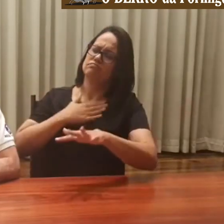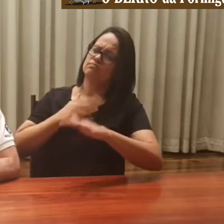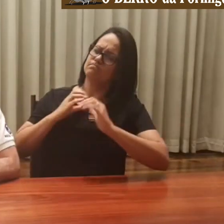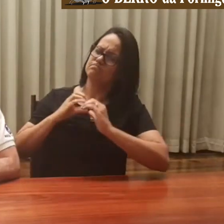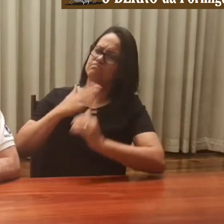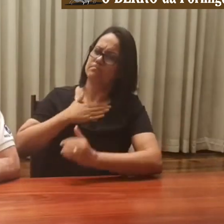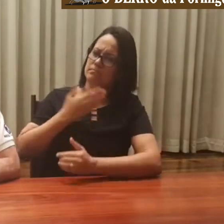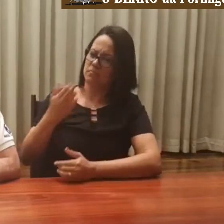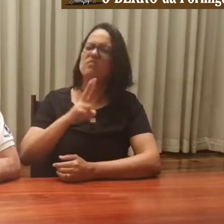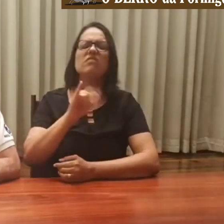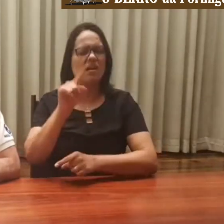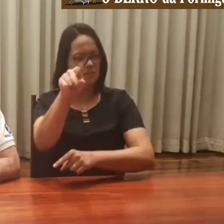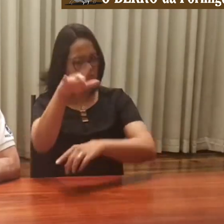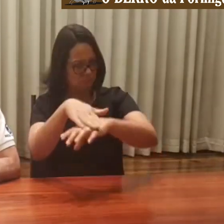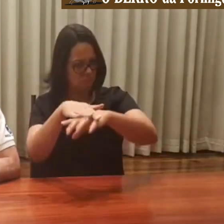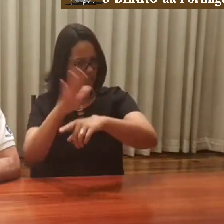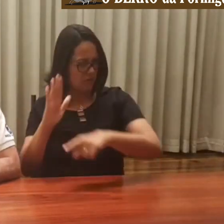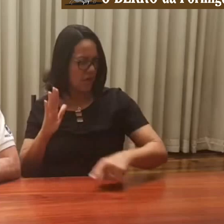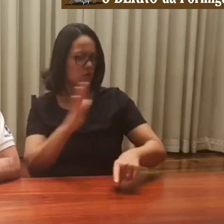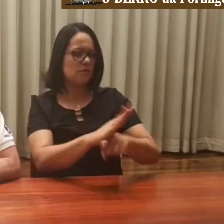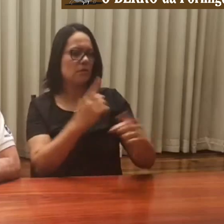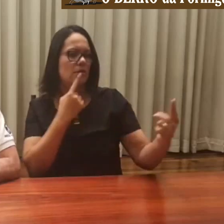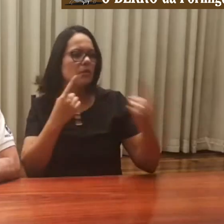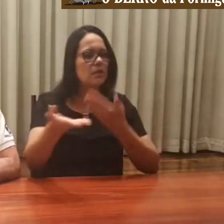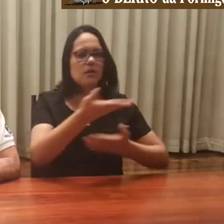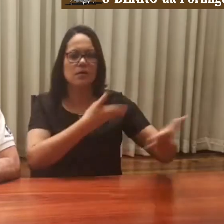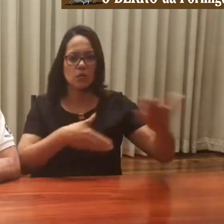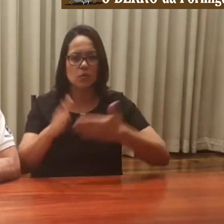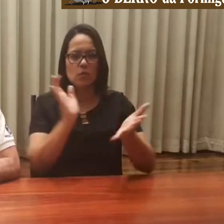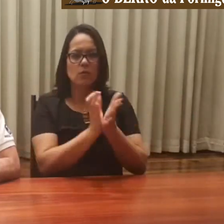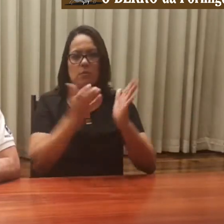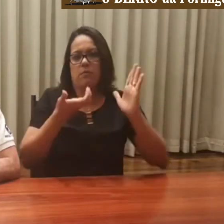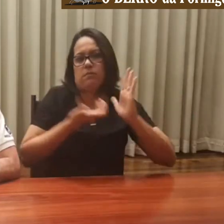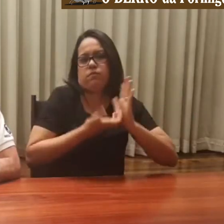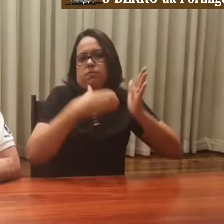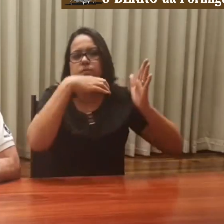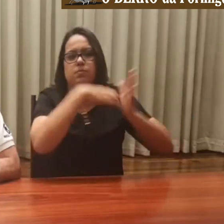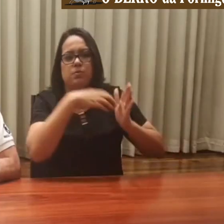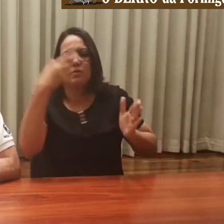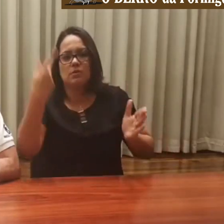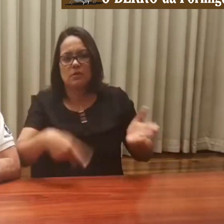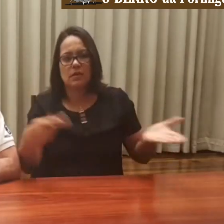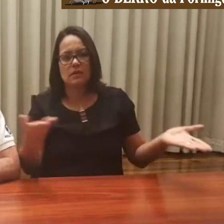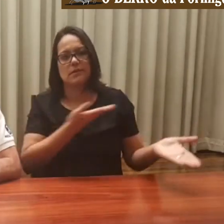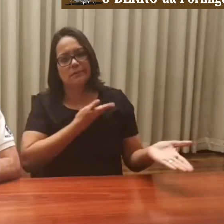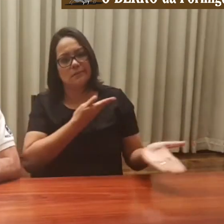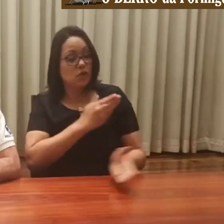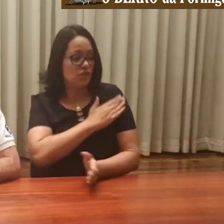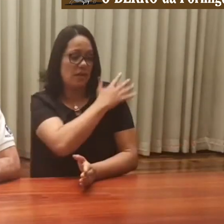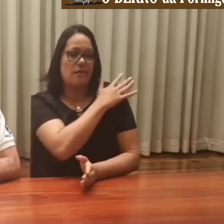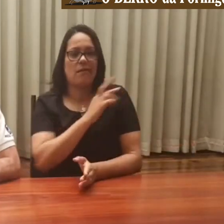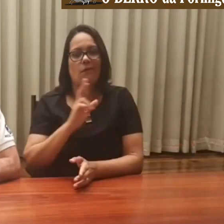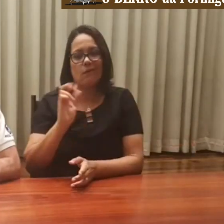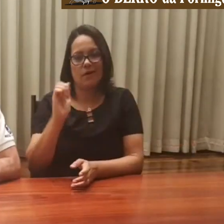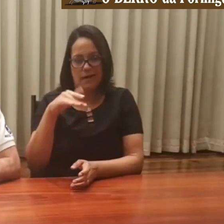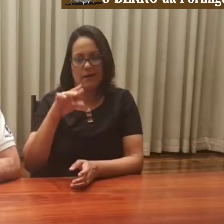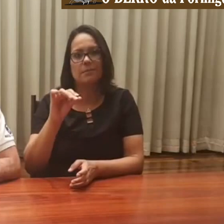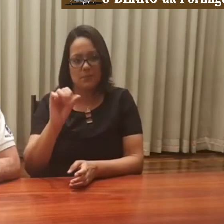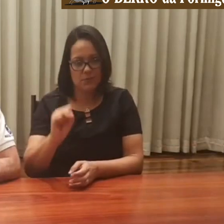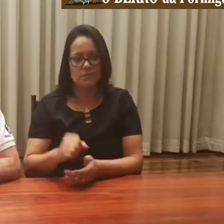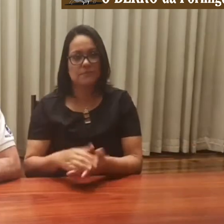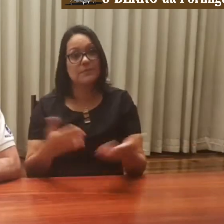e muito essa interlocução com o parlamento. É feita pelo nosso querido General Ramos, que aproveita aqui, já